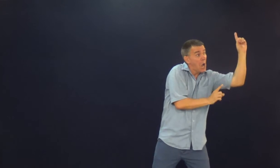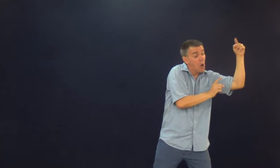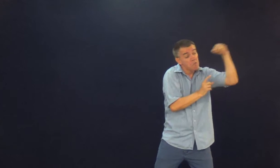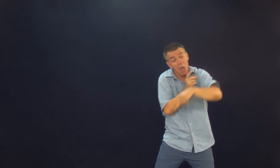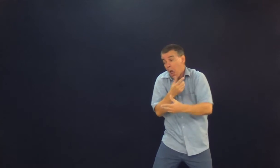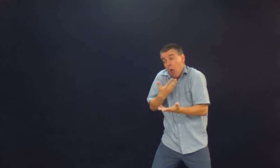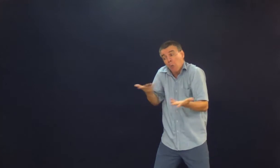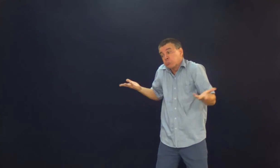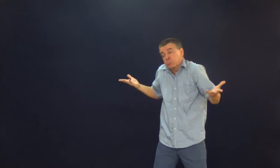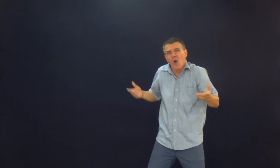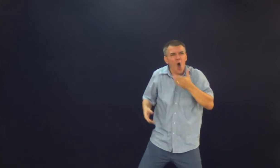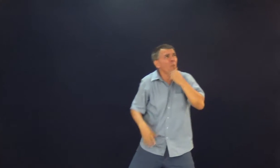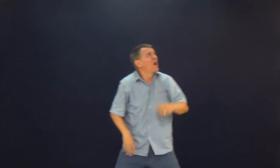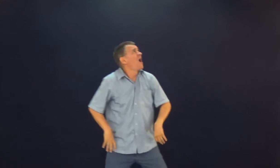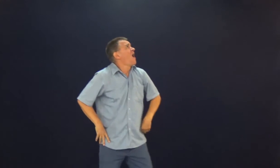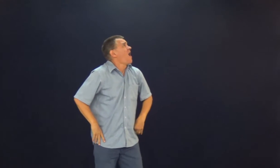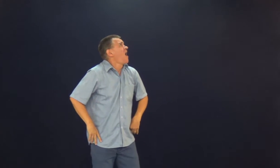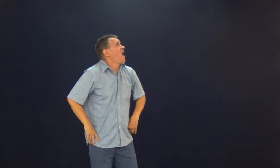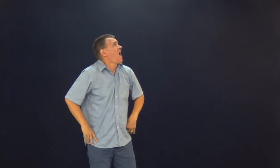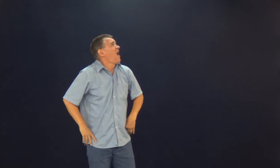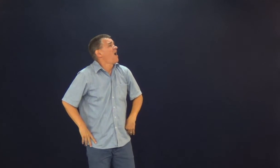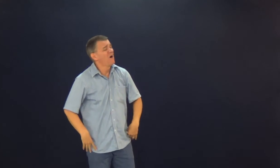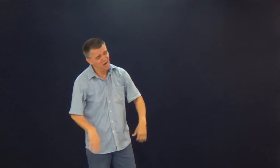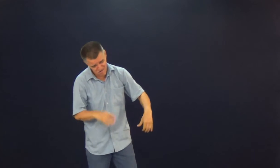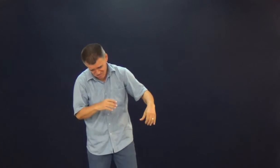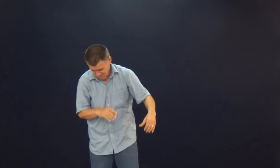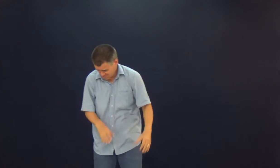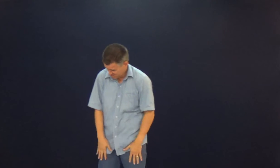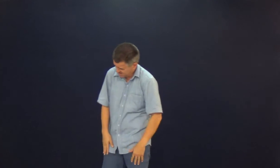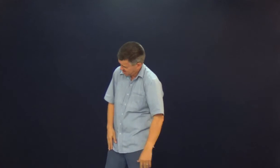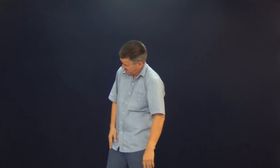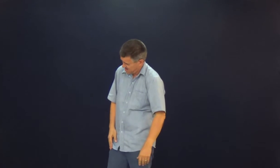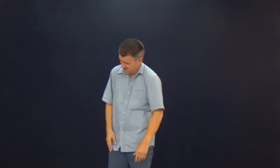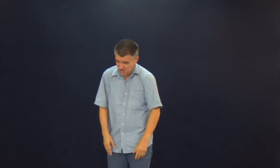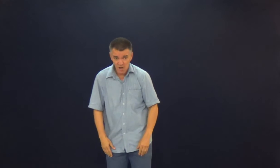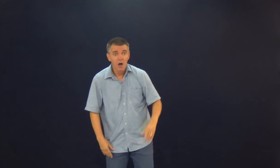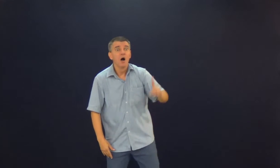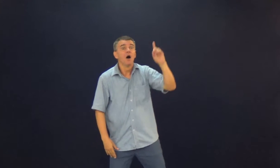importa eles têm esse poder de escolha eu não posso interferir nessa escolha